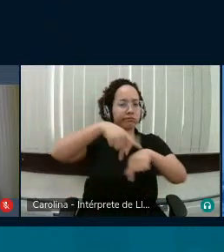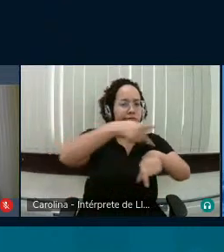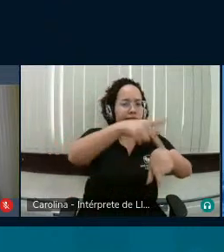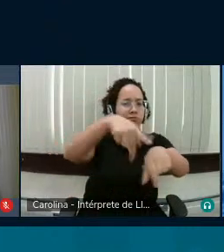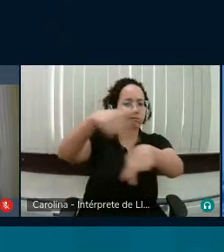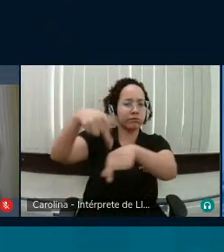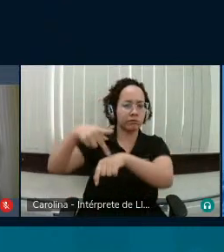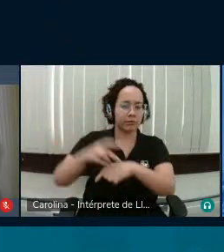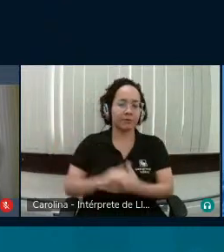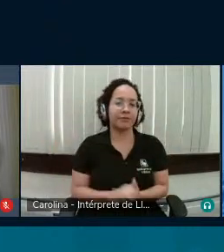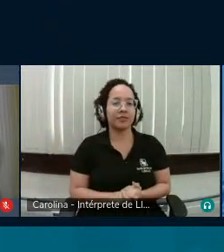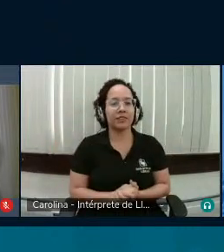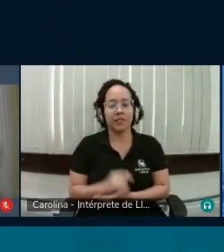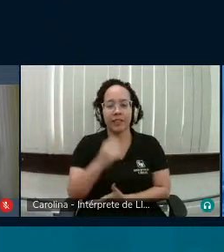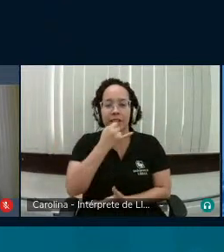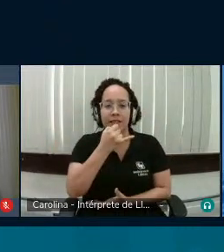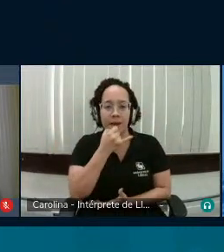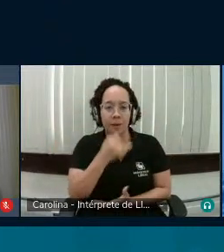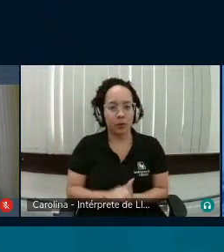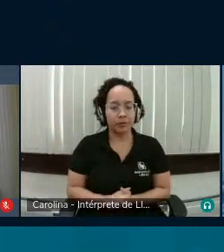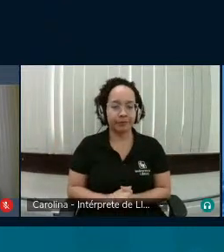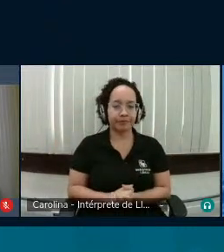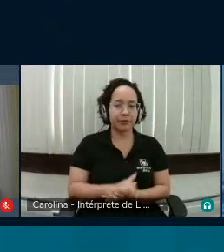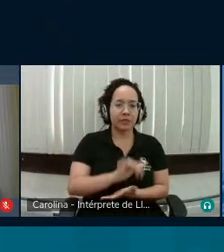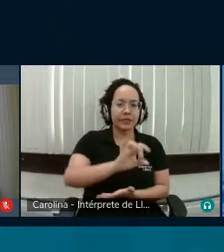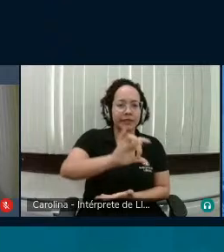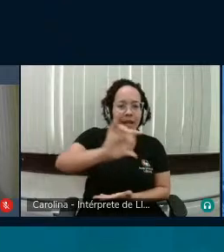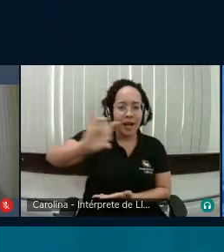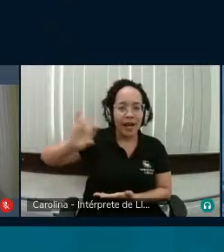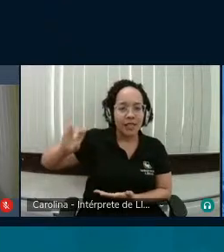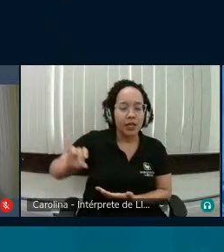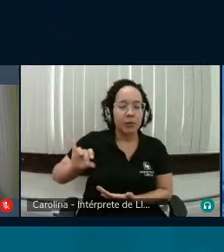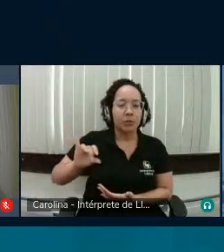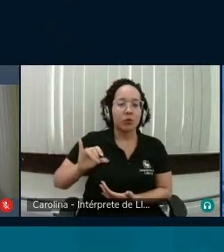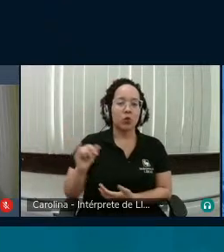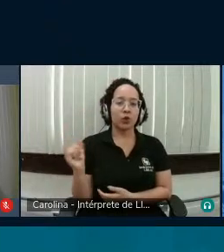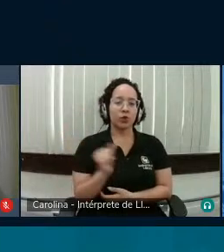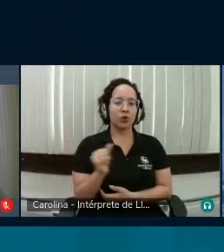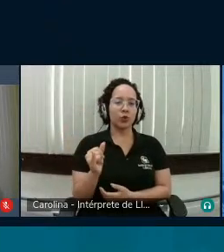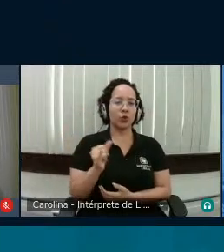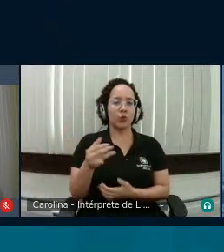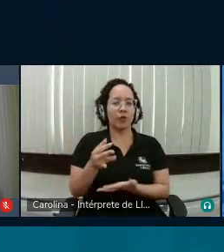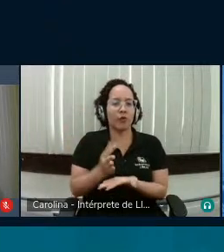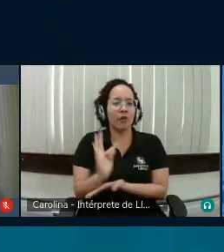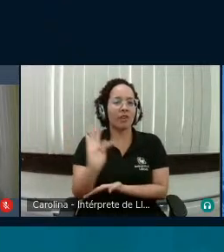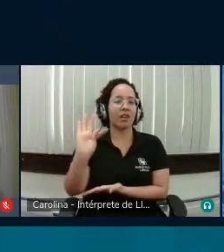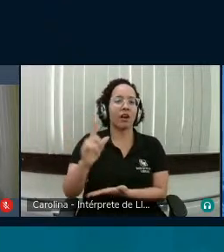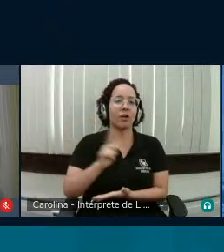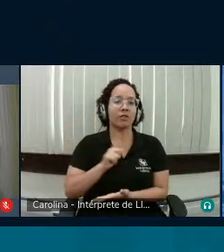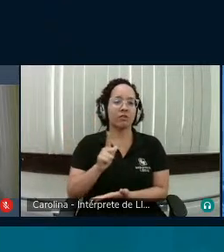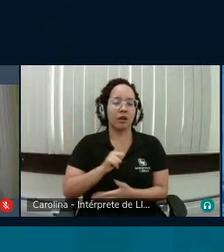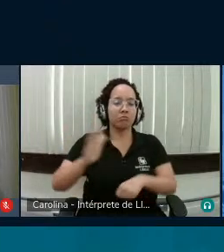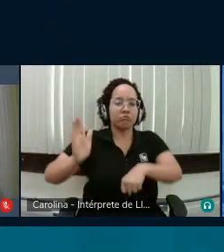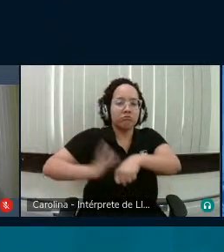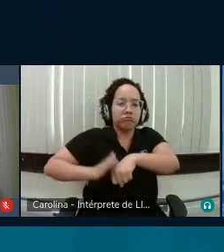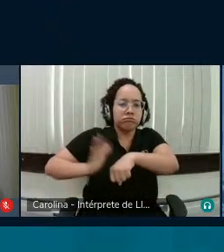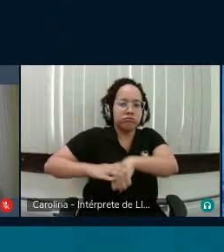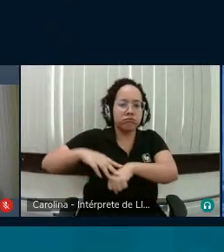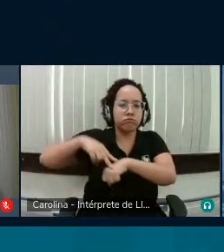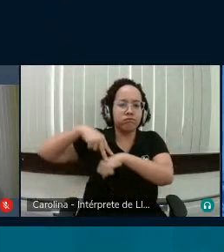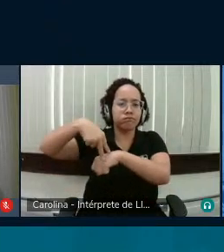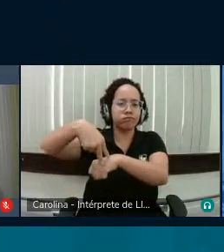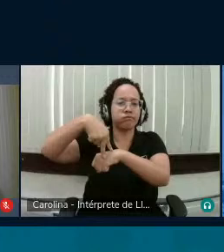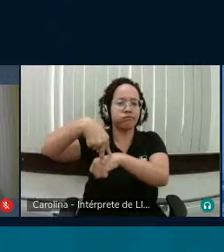citar, por exemplo, claro que cada Instituto Federal, né, dentro da sua autonomia, tem um trabalho